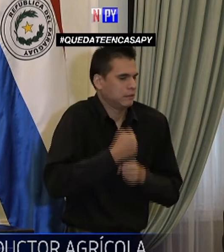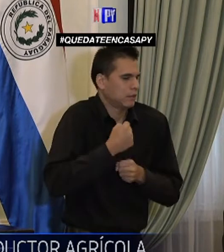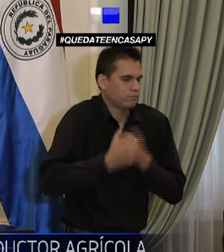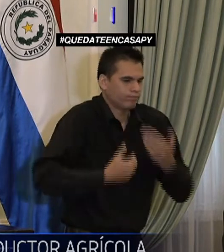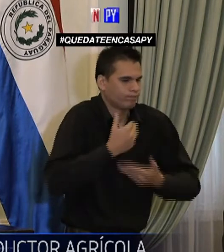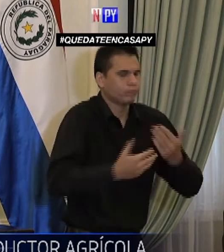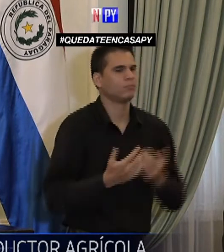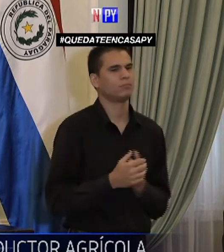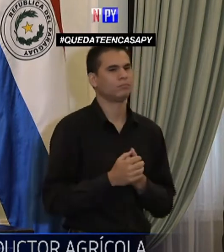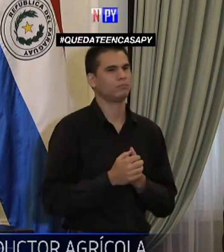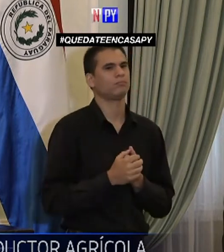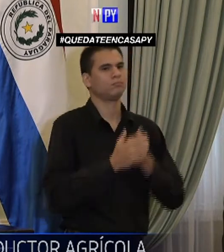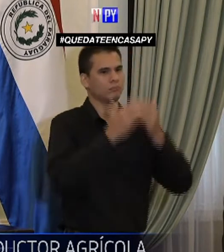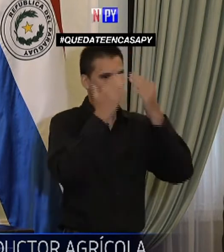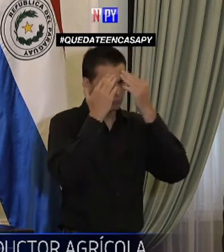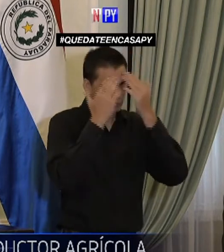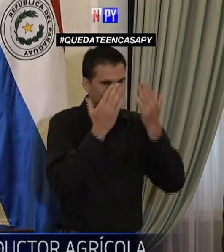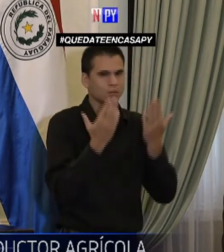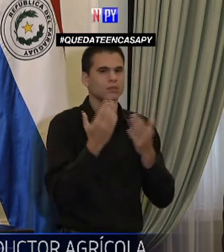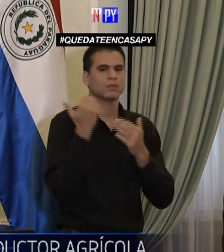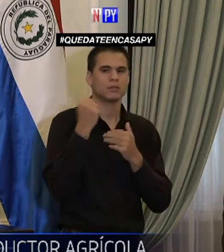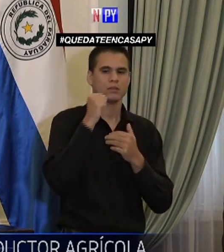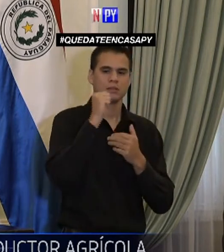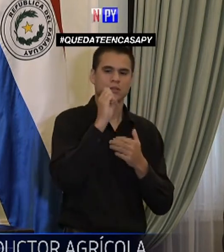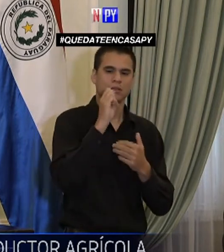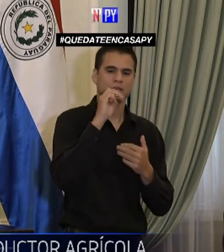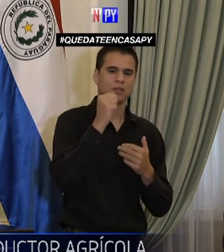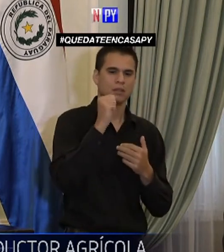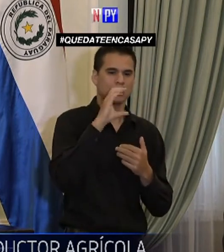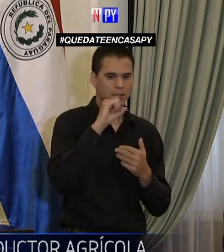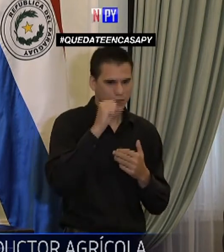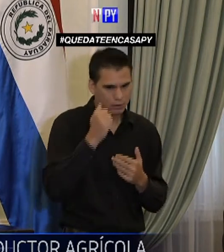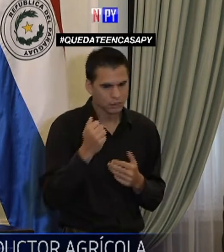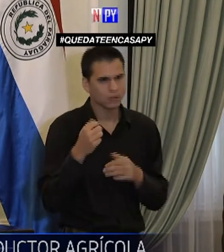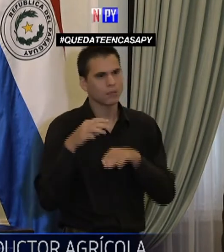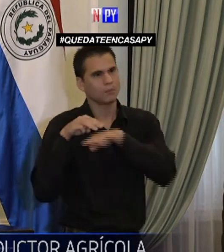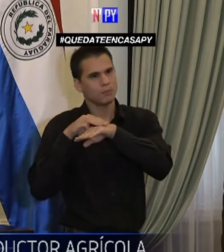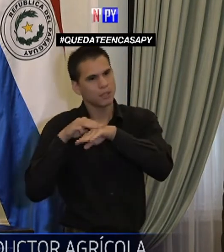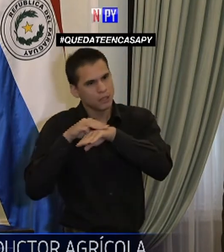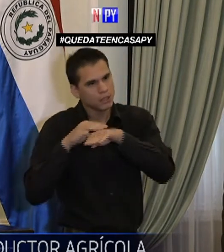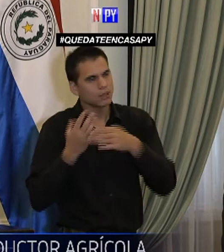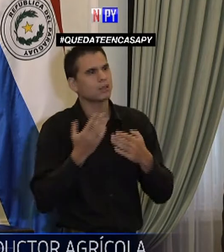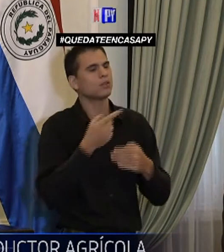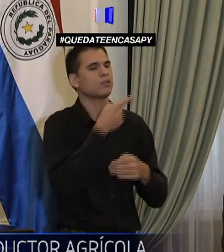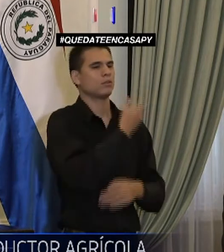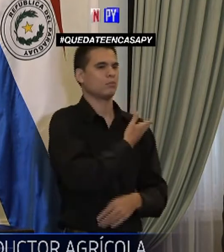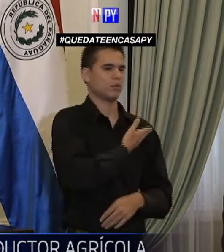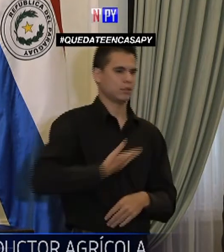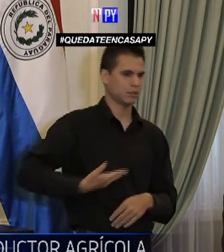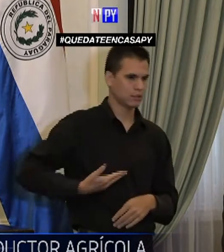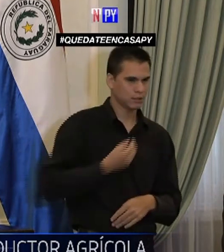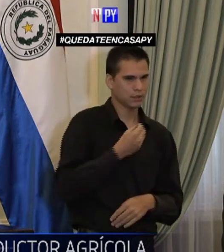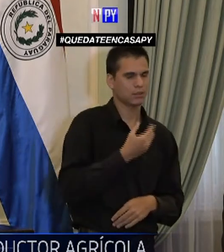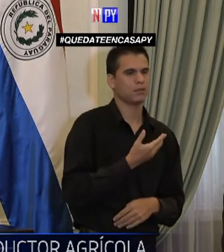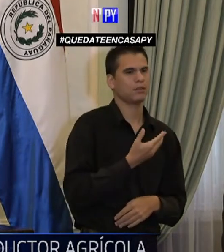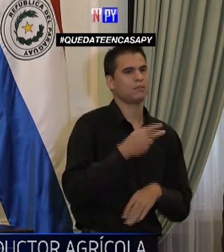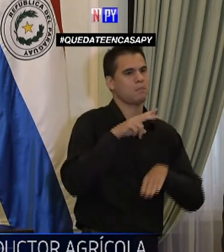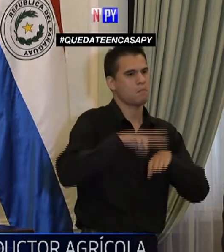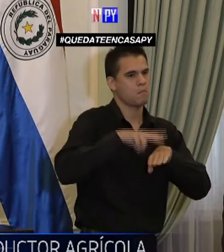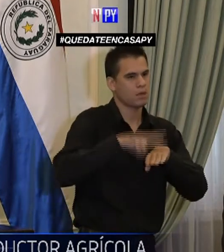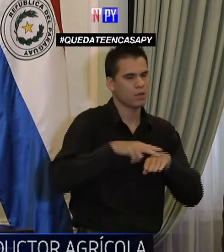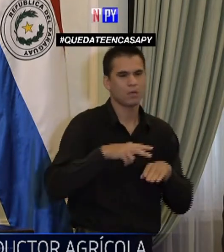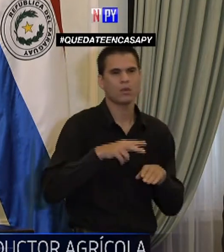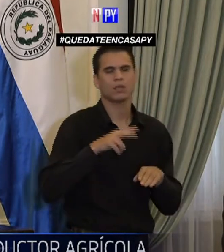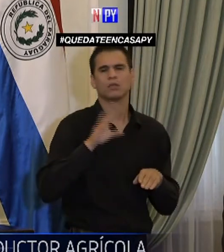el agradecimiento de parte del SENACS, al ministro, al presidente de la República, a todos esos funcionarios, a todos los trabajadores de